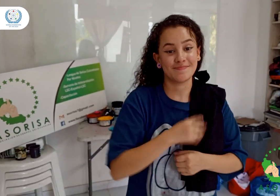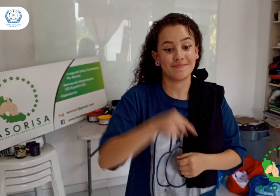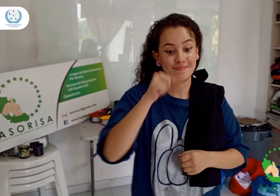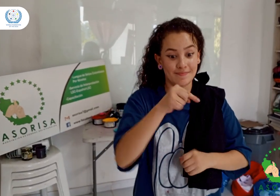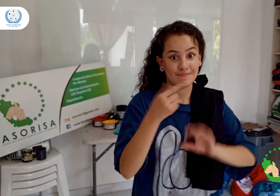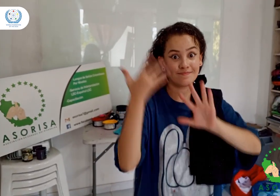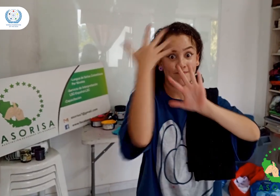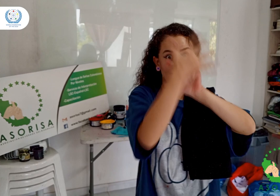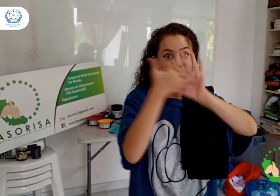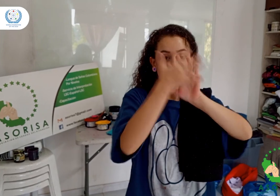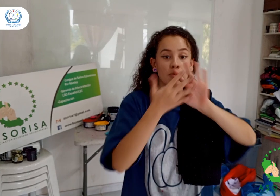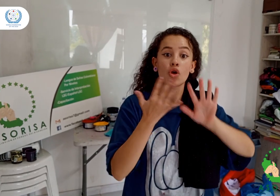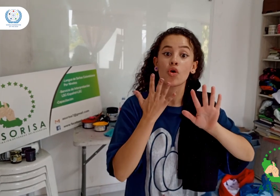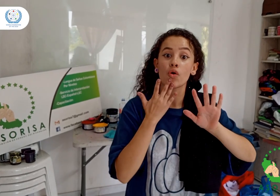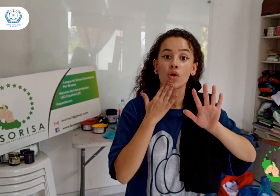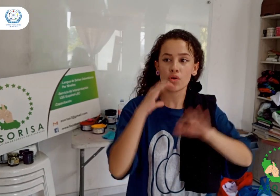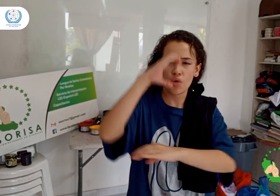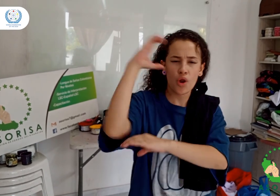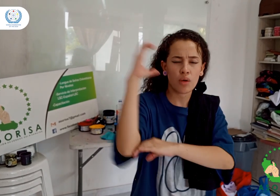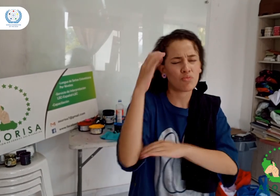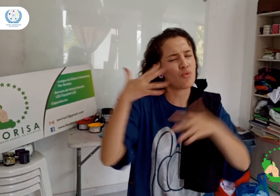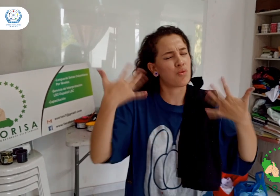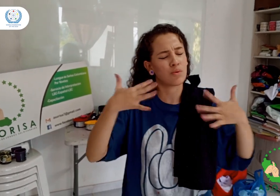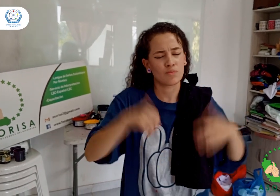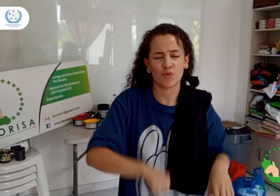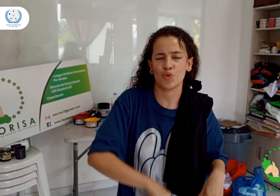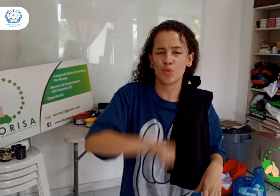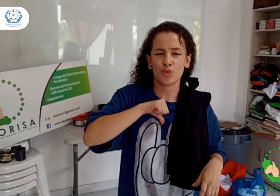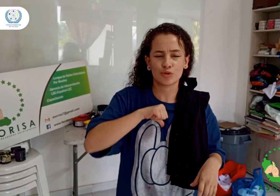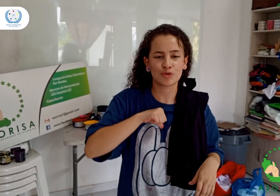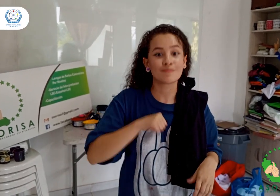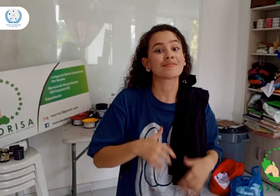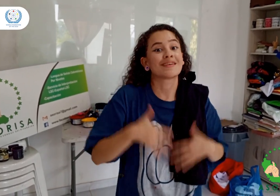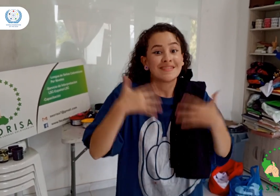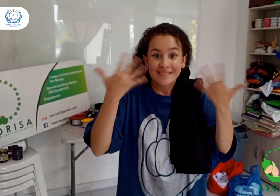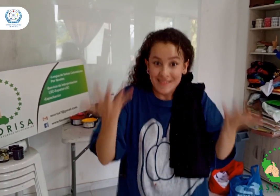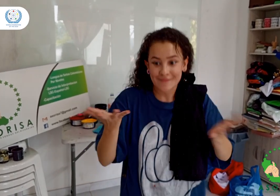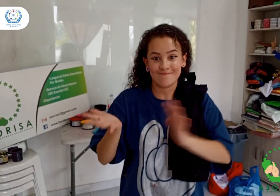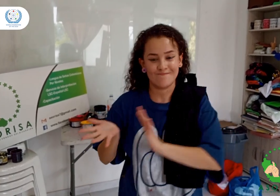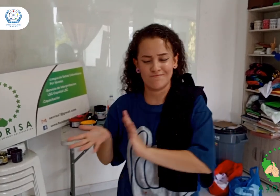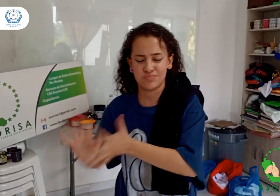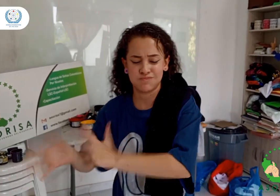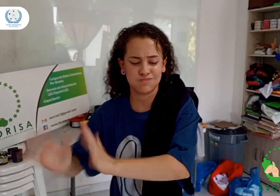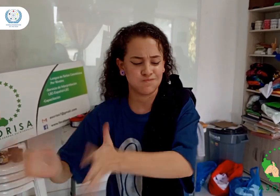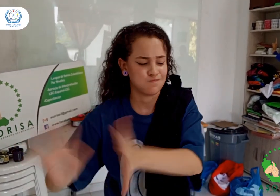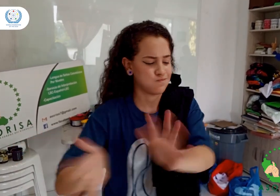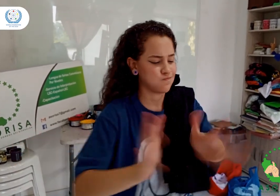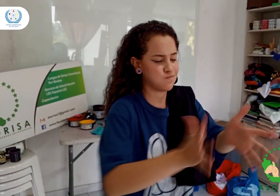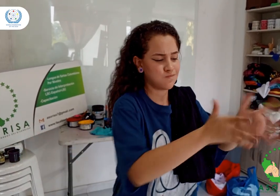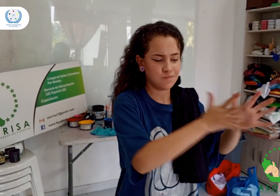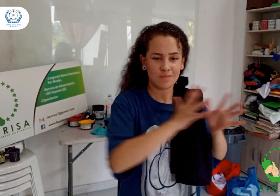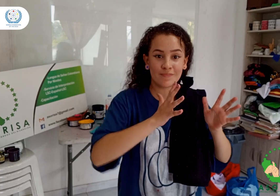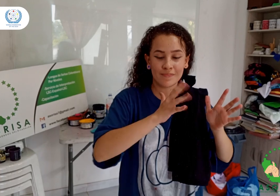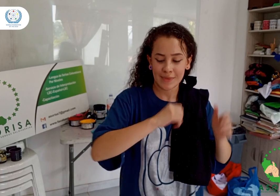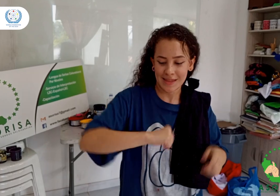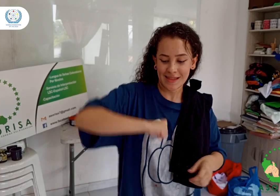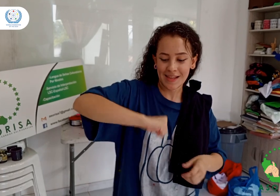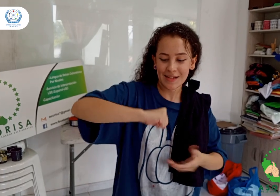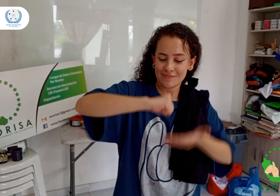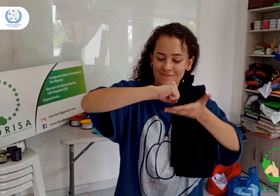Nos sentimos orgullosos de estampar la lengua de señas con nuestros colores patrios. Así, realizamos los